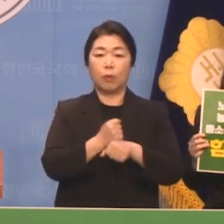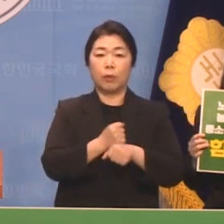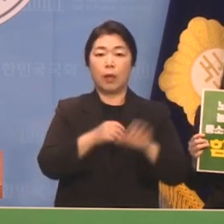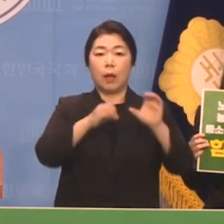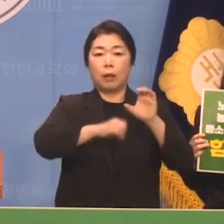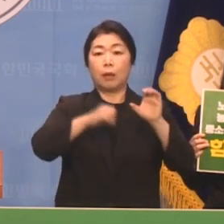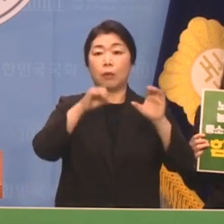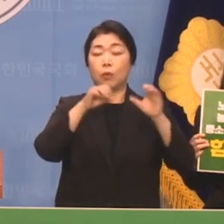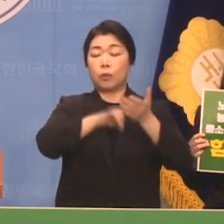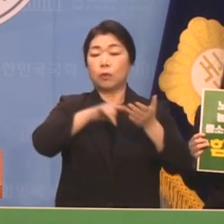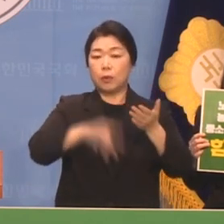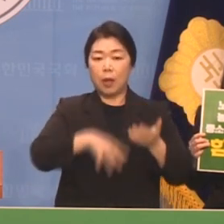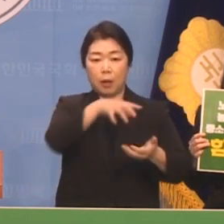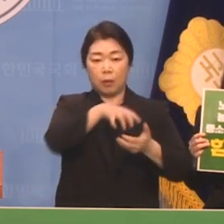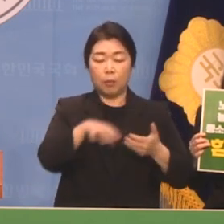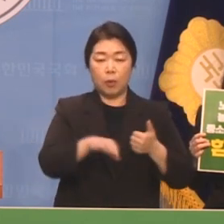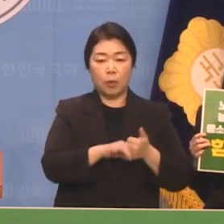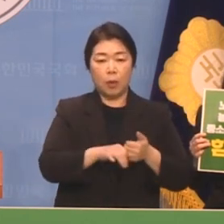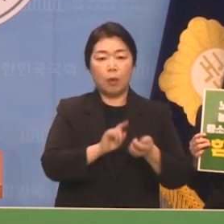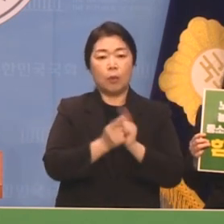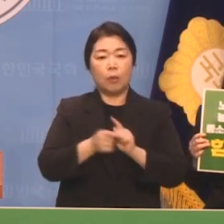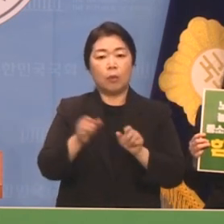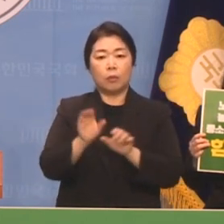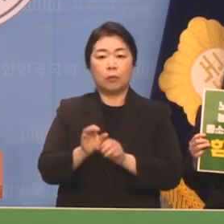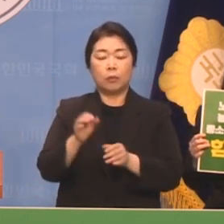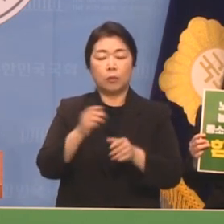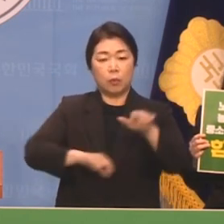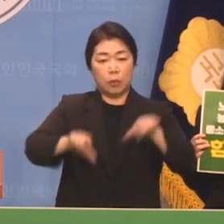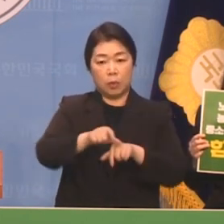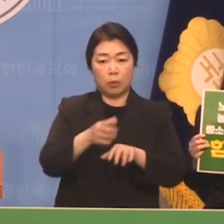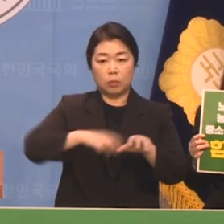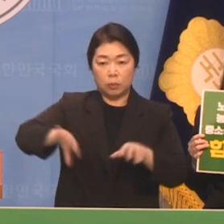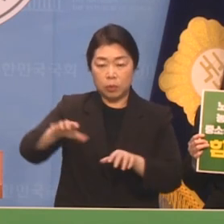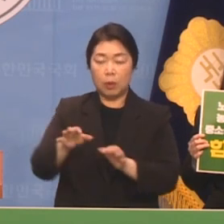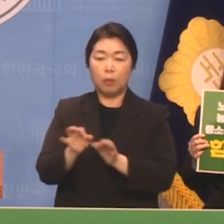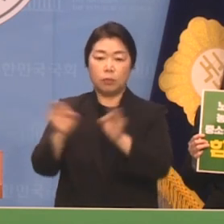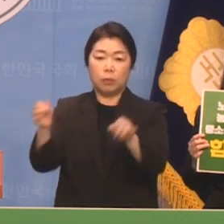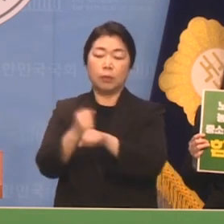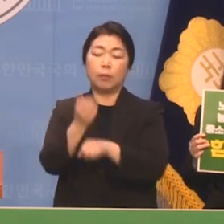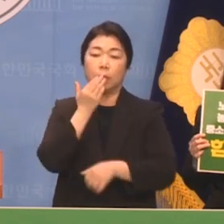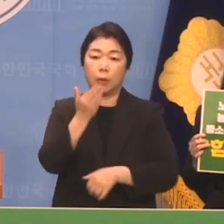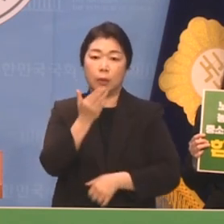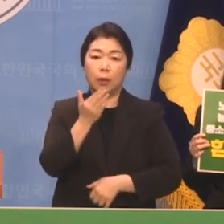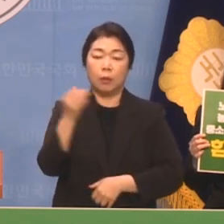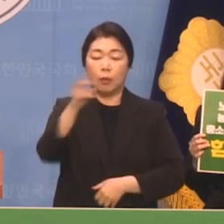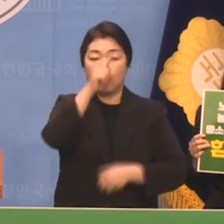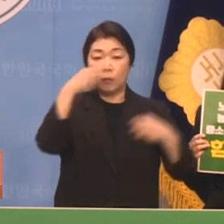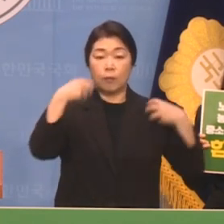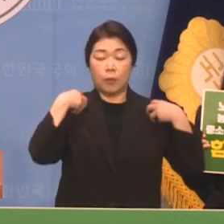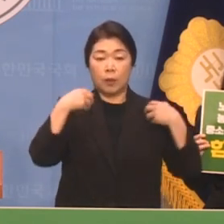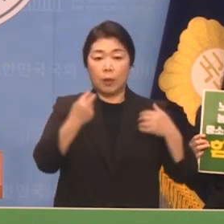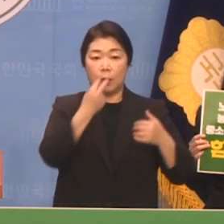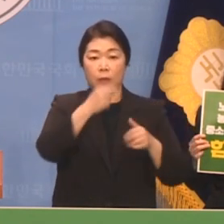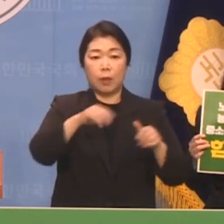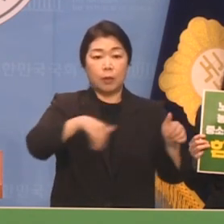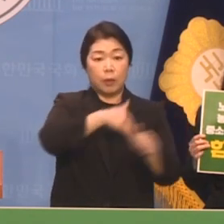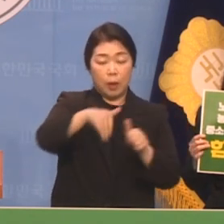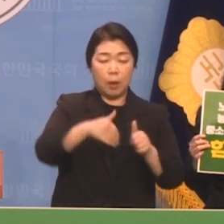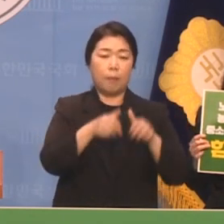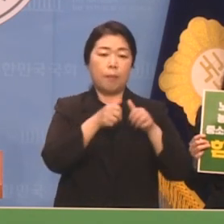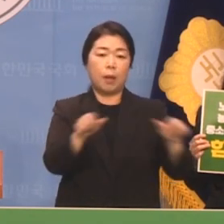수용성을 높일 수 있을 것입니다. 이와 함께 정부의 생태 파괴 예산을 기후 대응